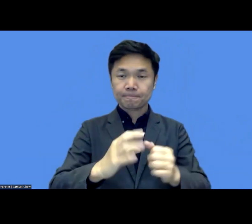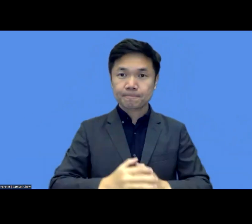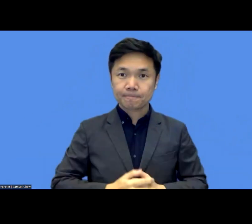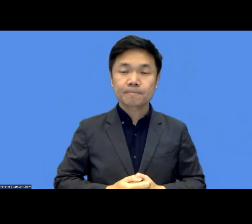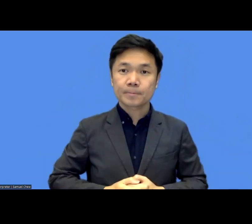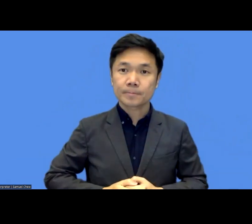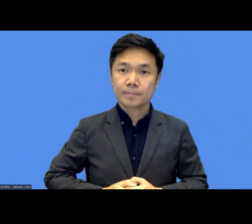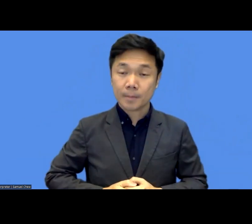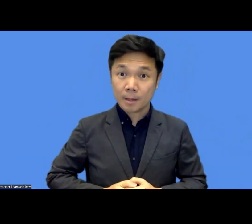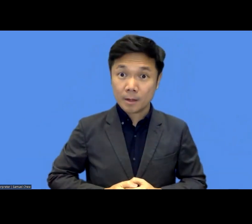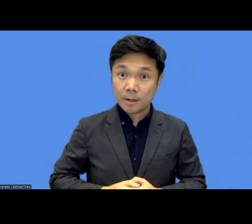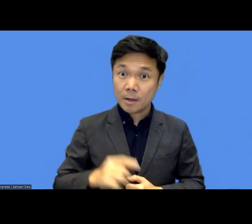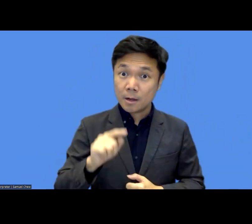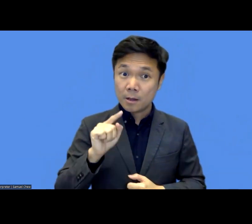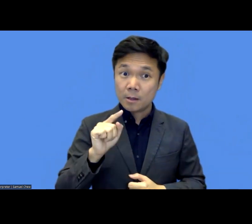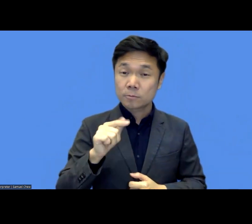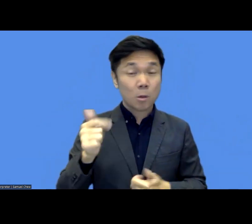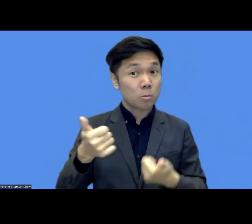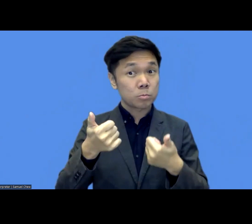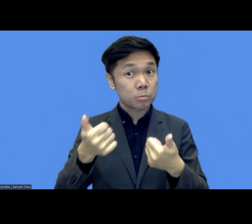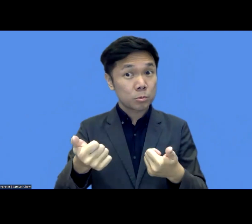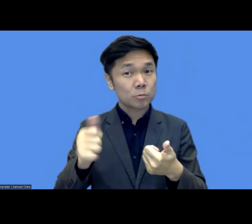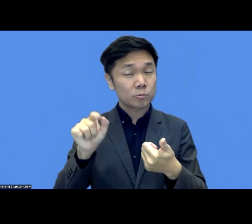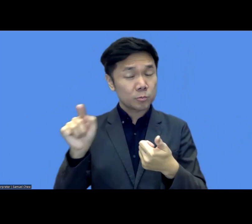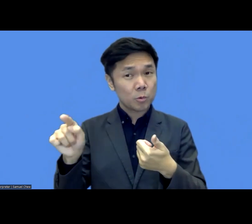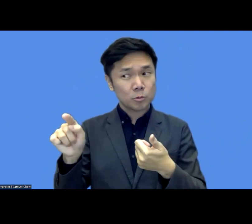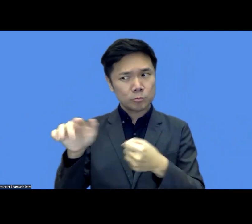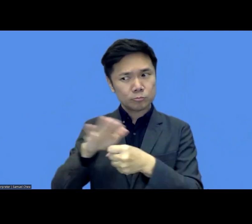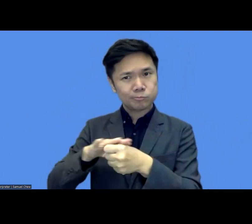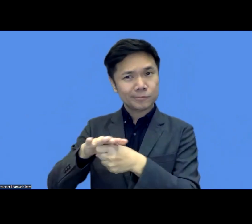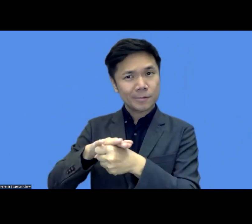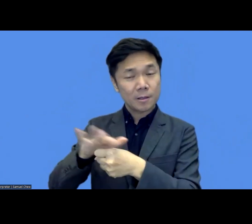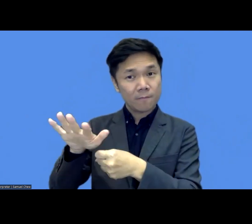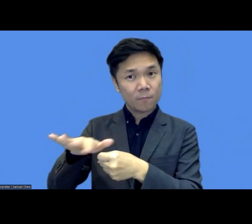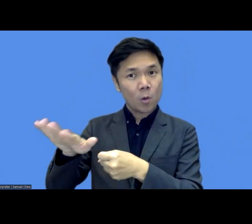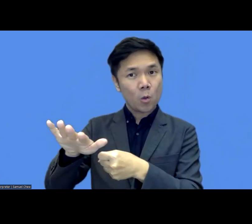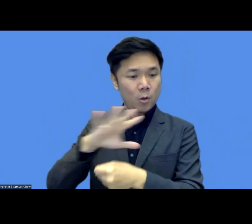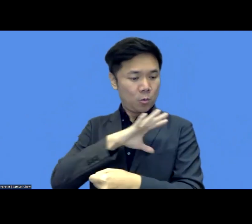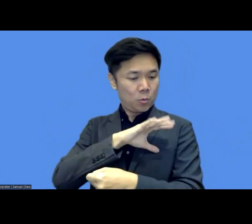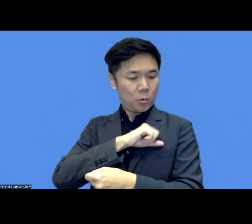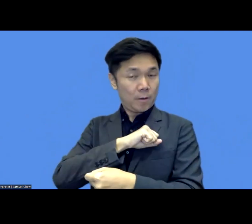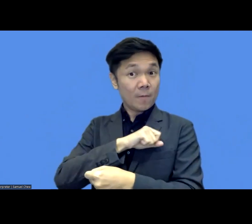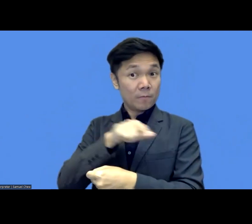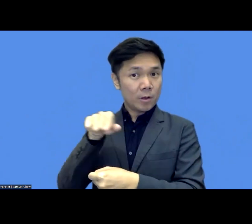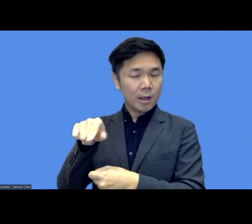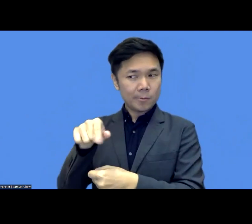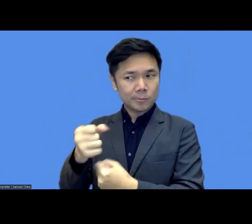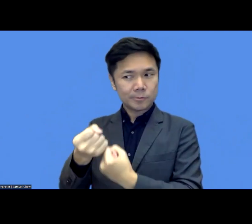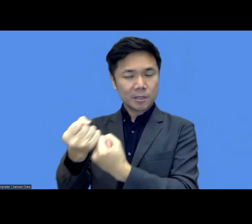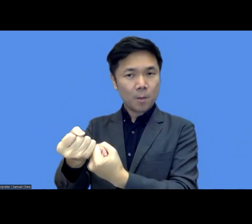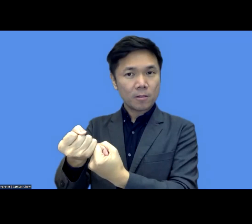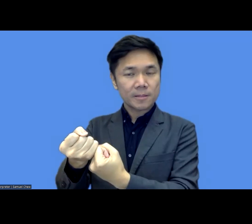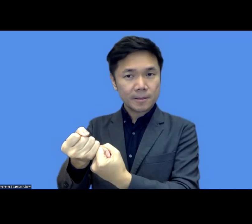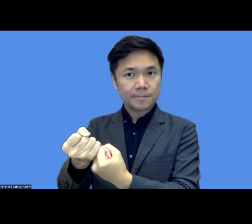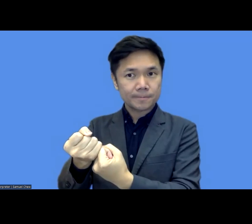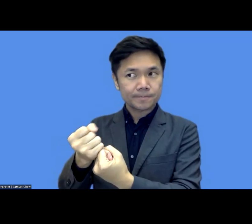la representación en las prácticas escolares en cuanto al problema de